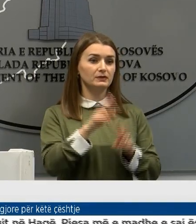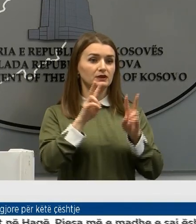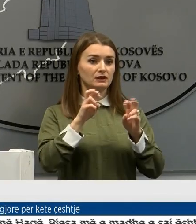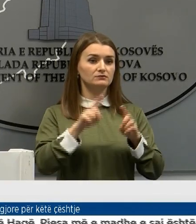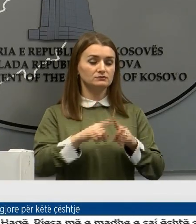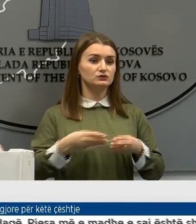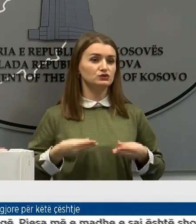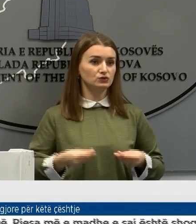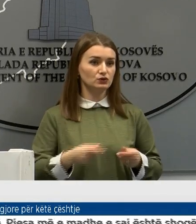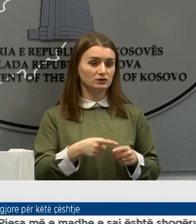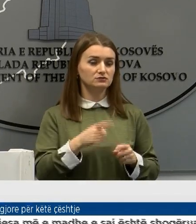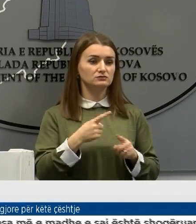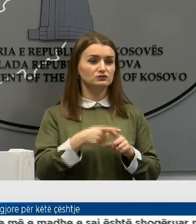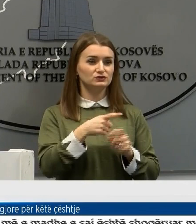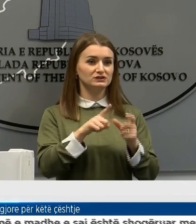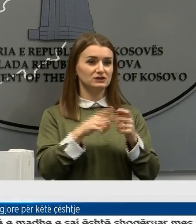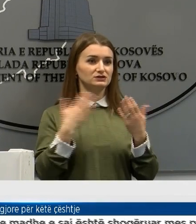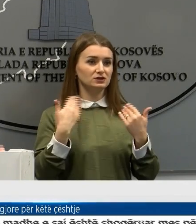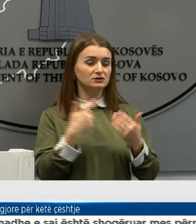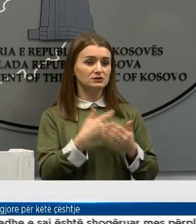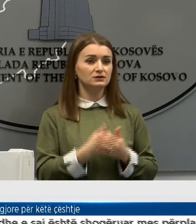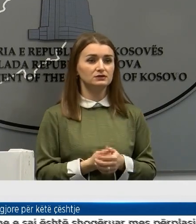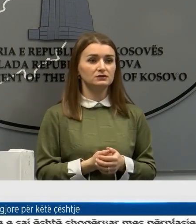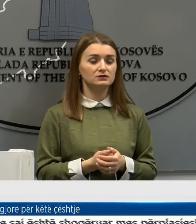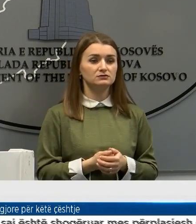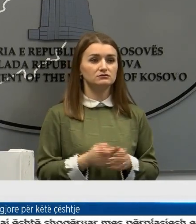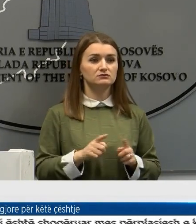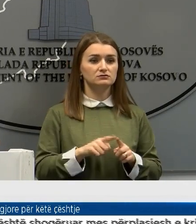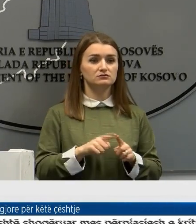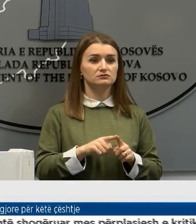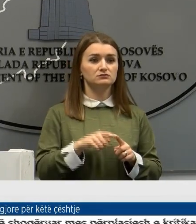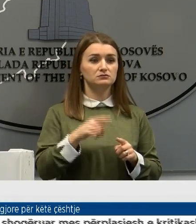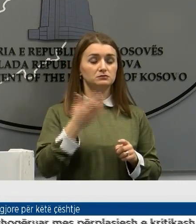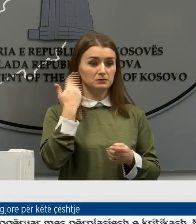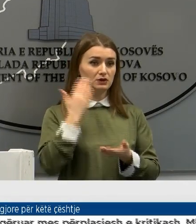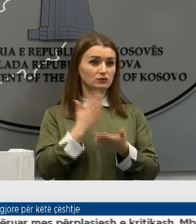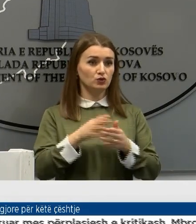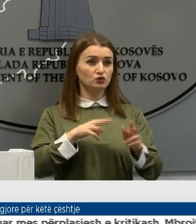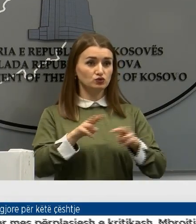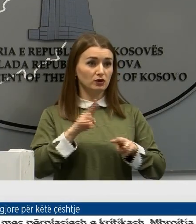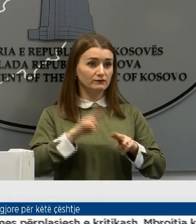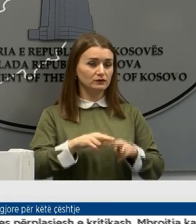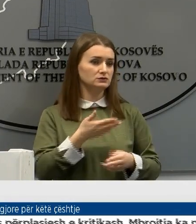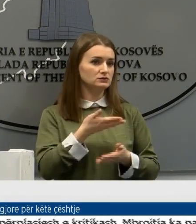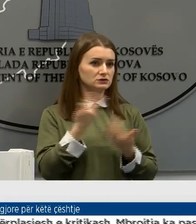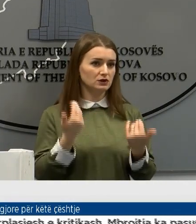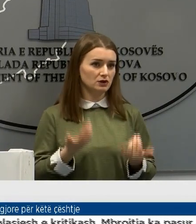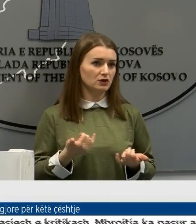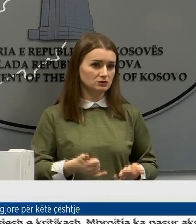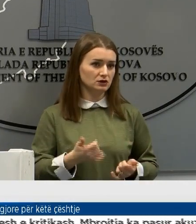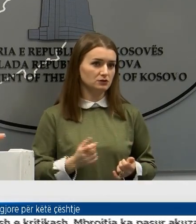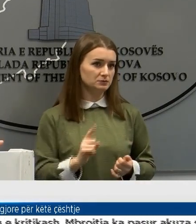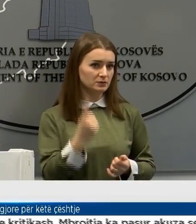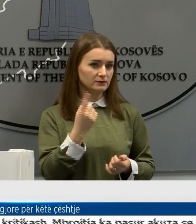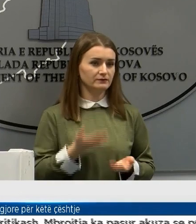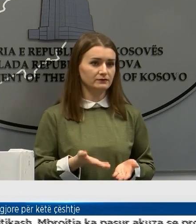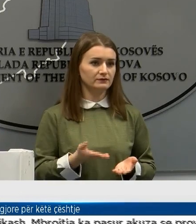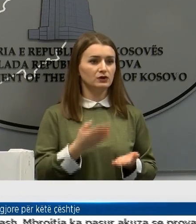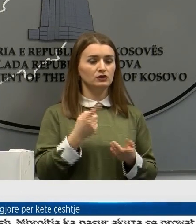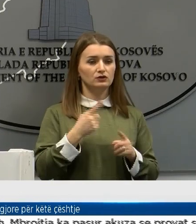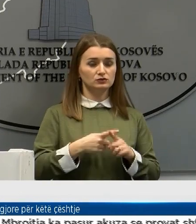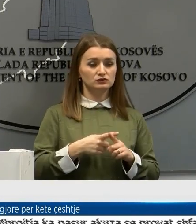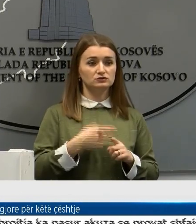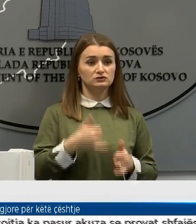rreth manastirit nuk ishte vendosur nga ndonjë gjykatë përkatëse, dhe gjykata kushtetuese besoi